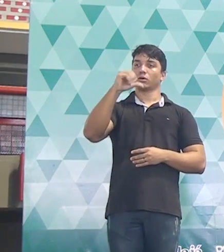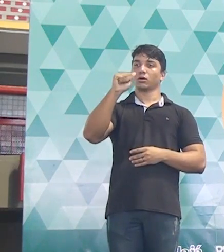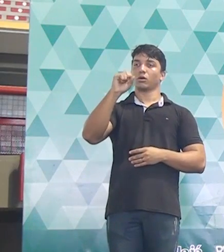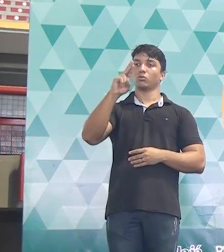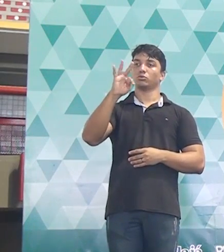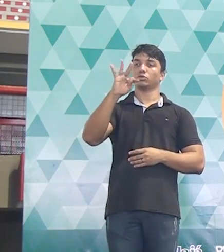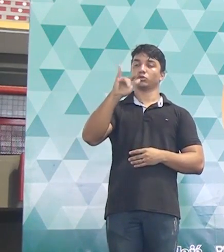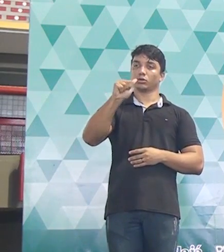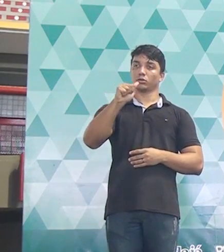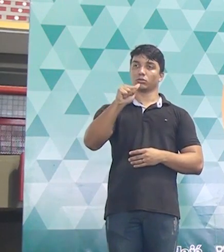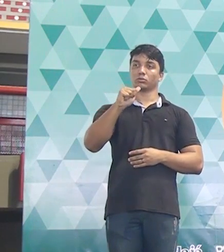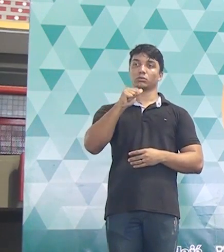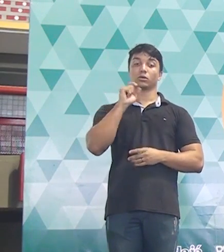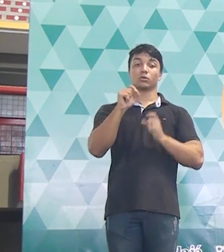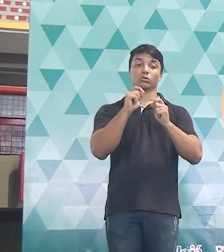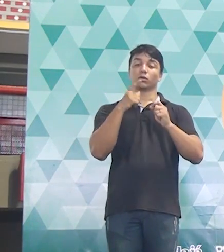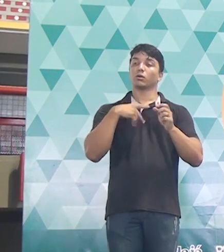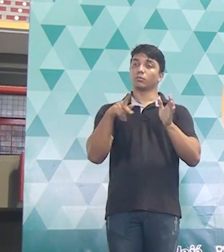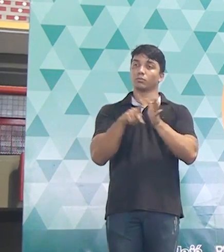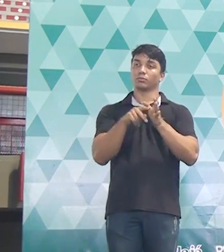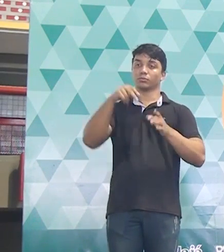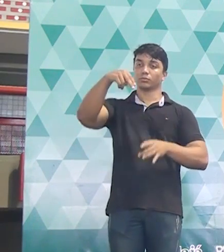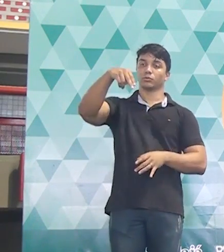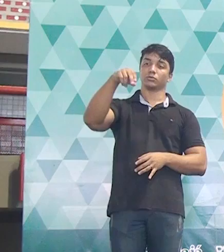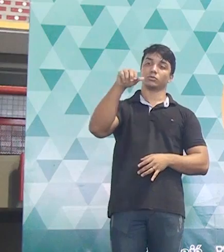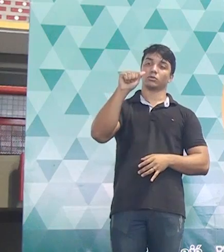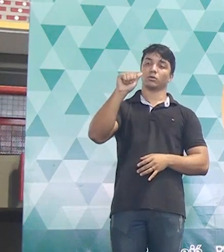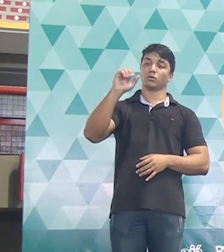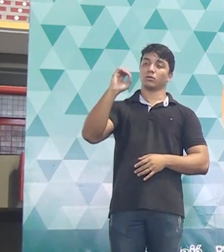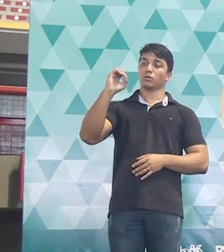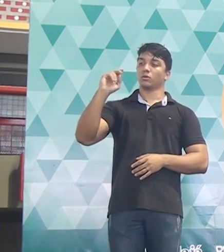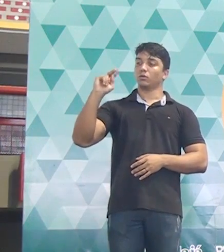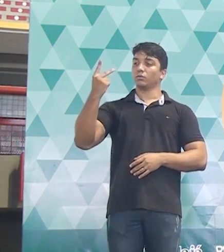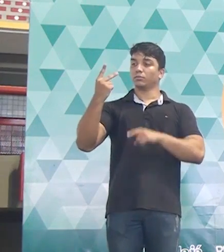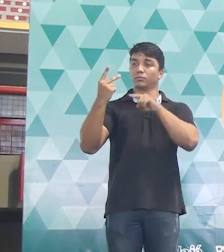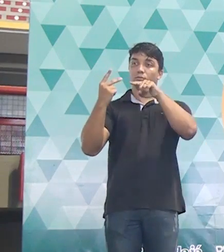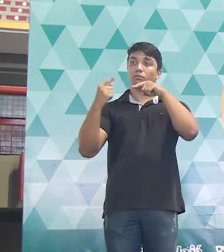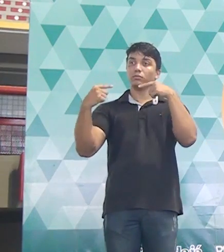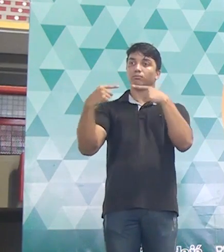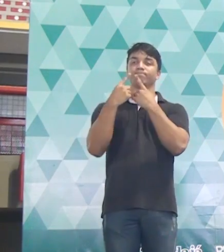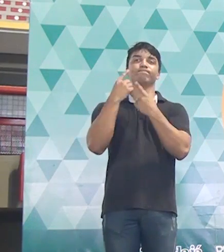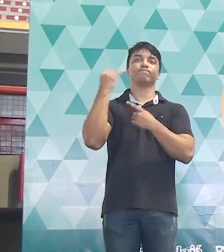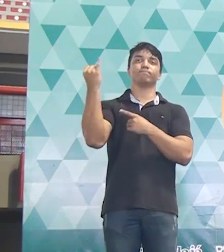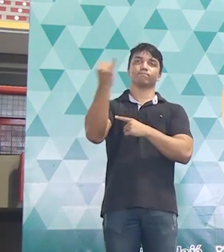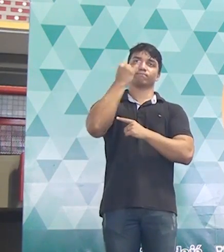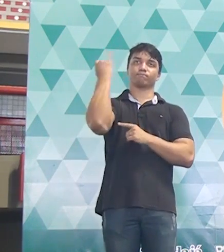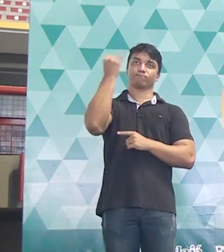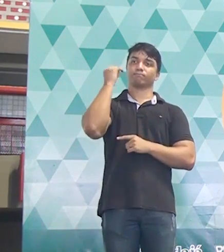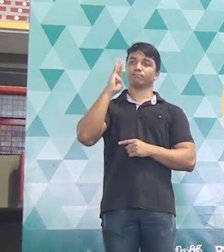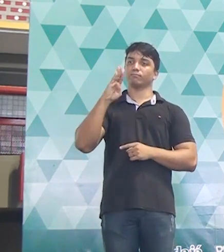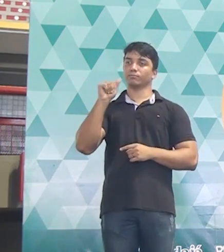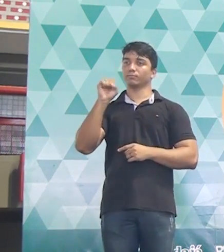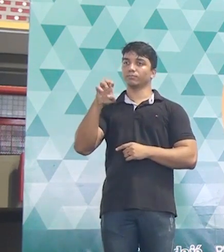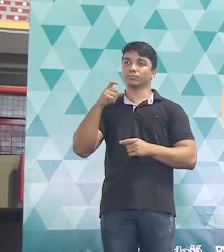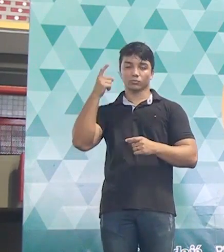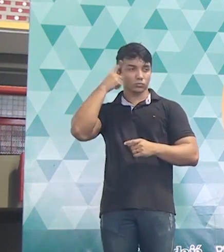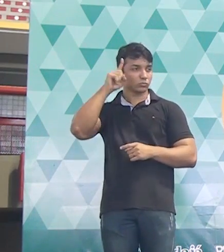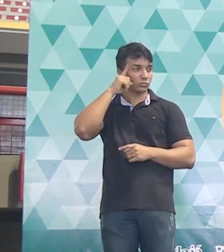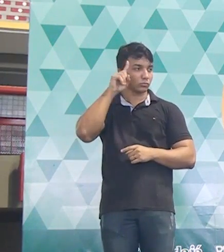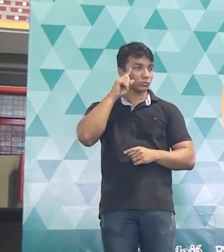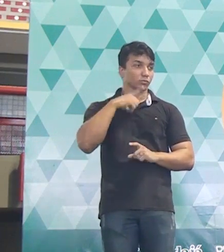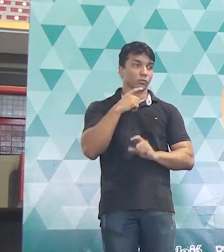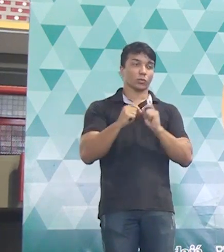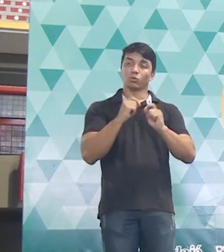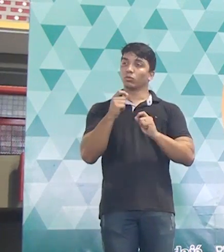cáustica é uma substância de fórmula NaOH. É uma base importante no cotidiano. É um